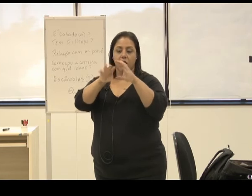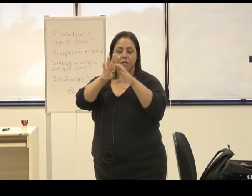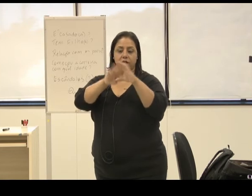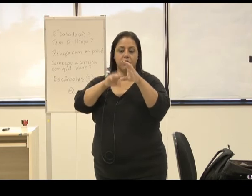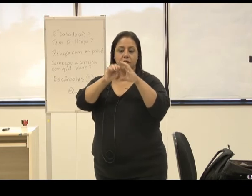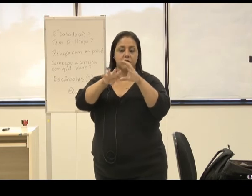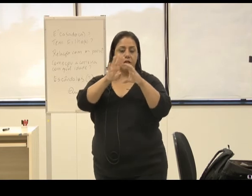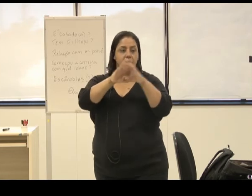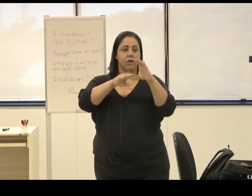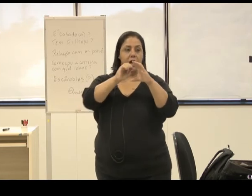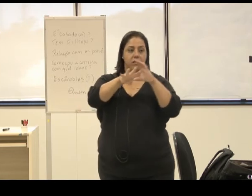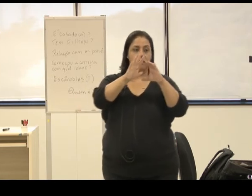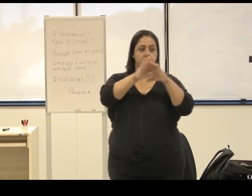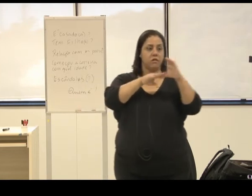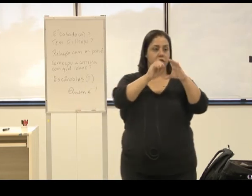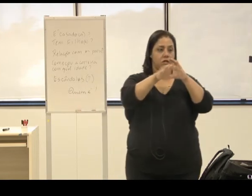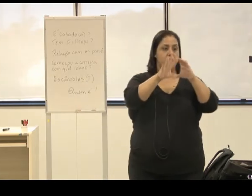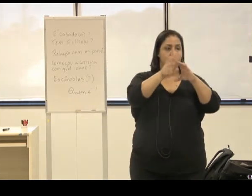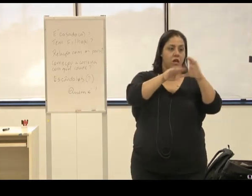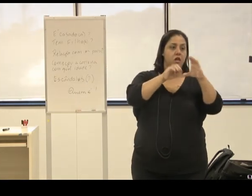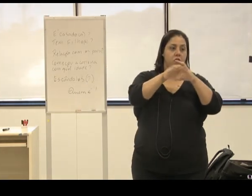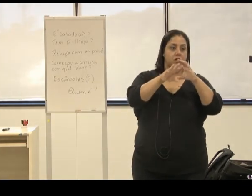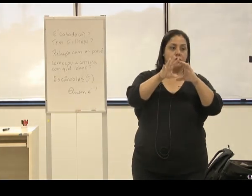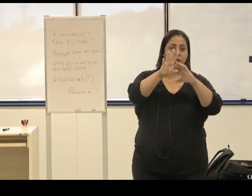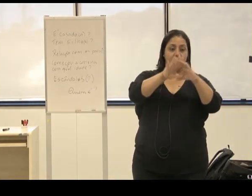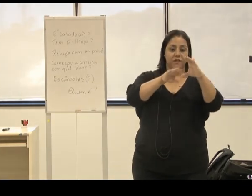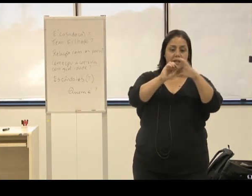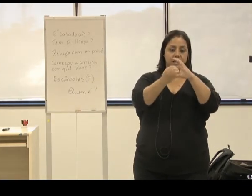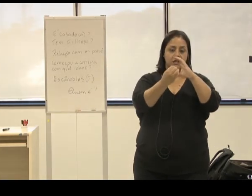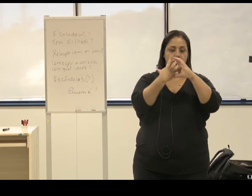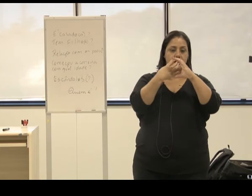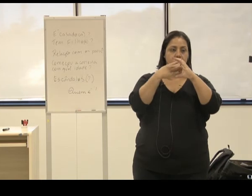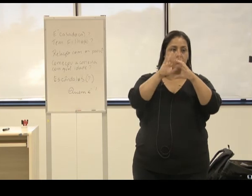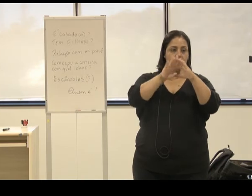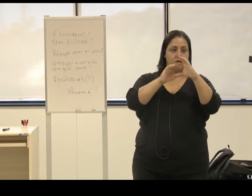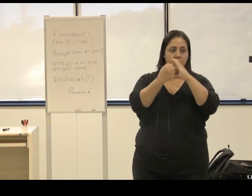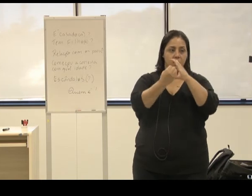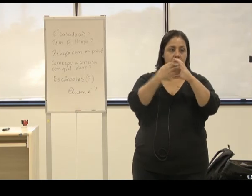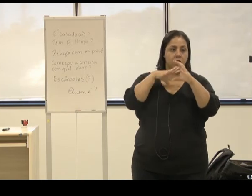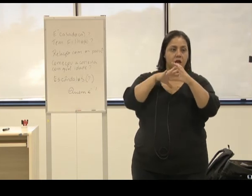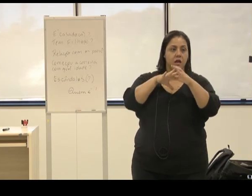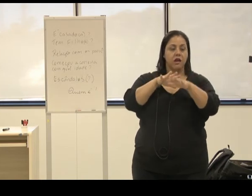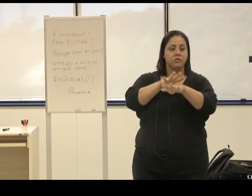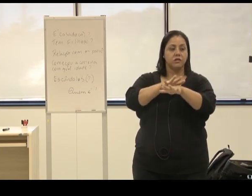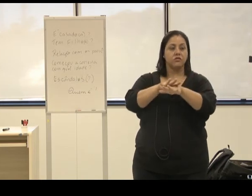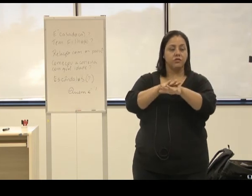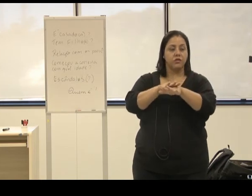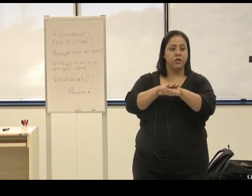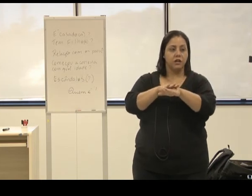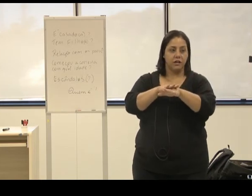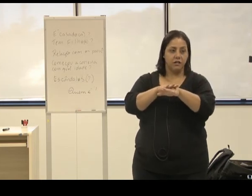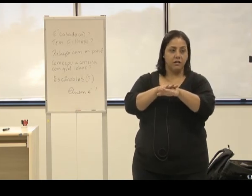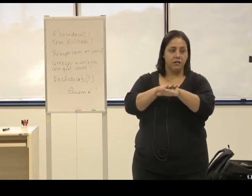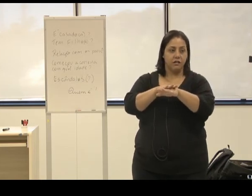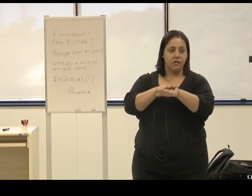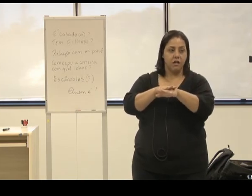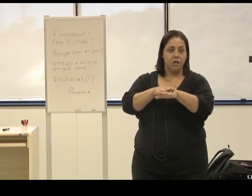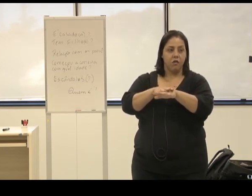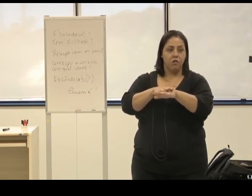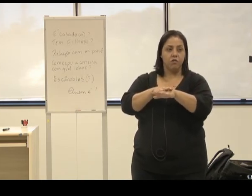ele vai estar só assim, tabulário. Só que para fazer isso, que é o sinal de ouvidoria, né?